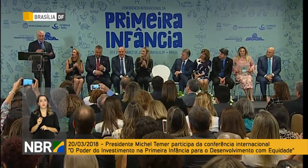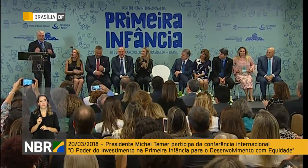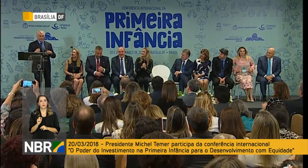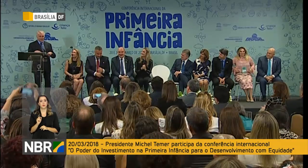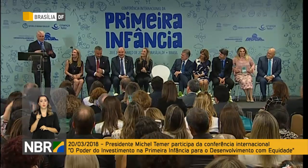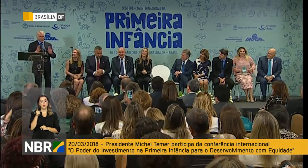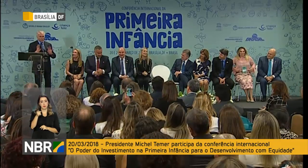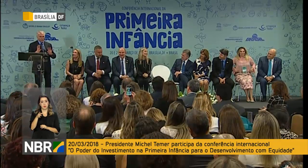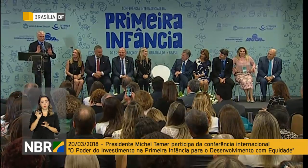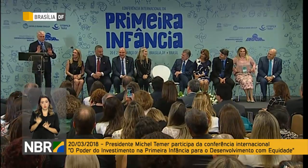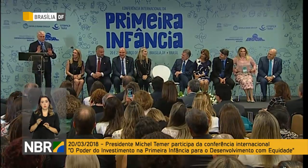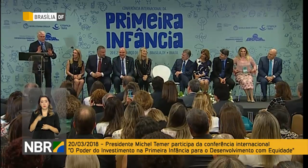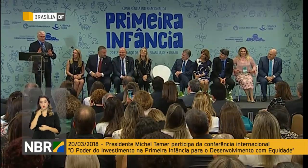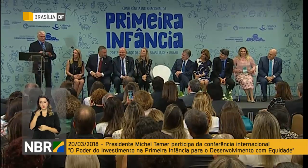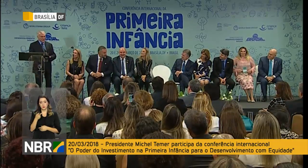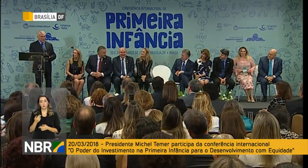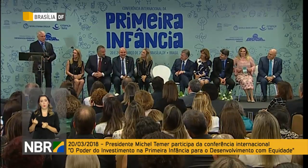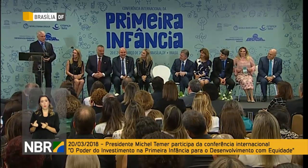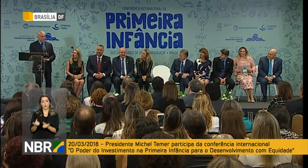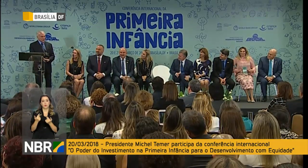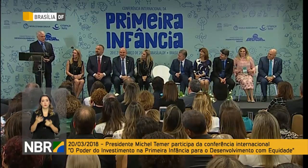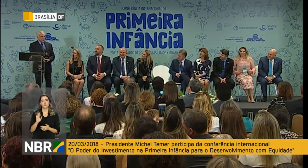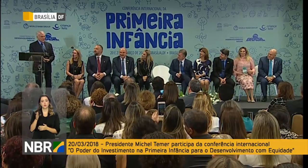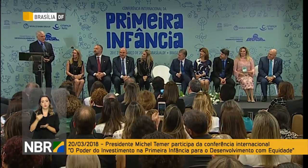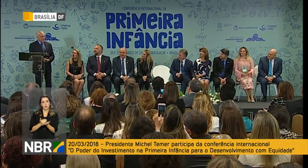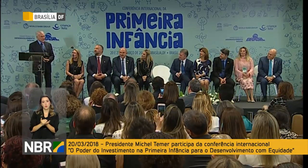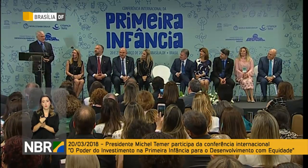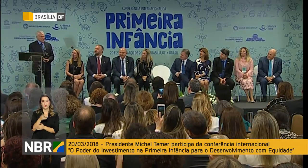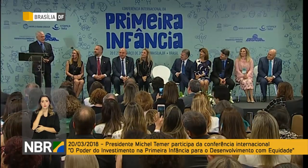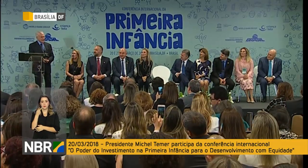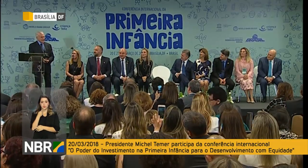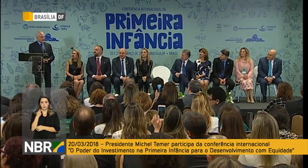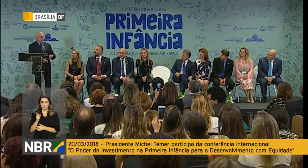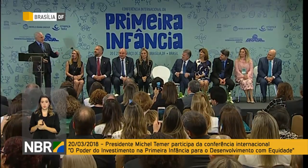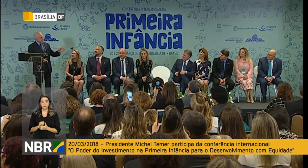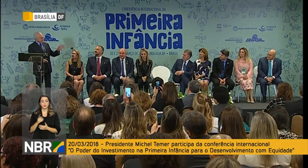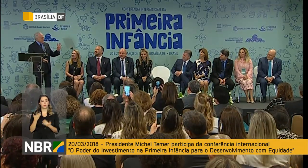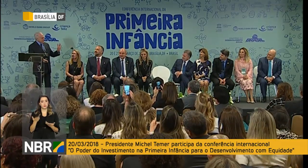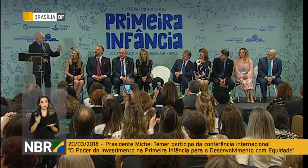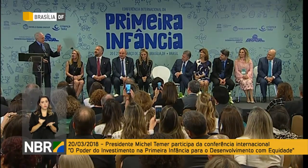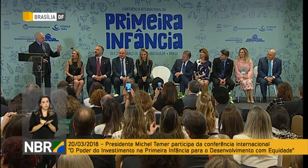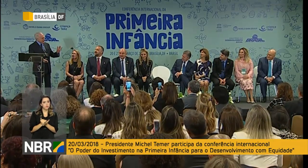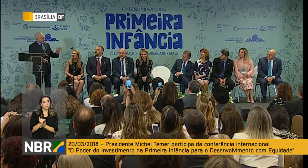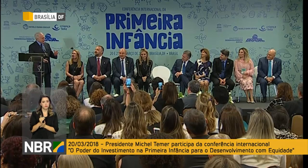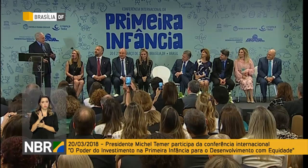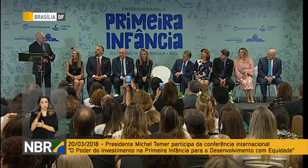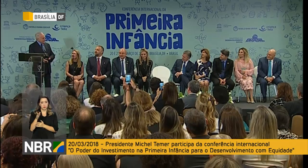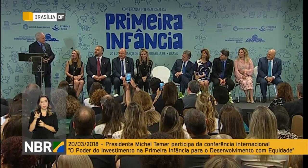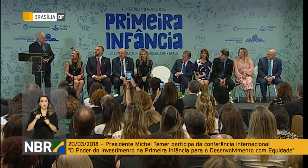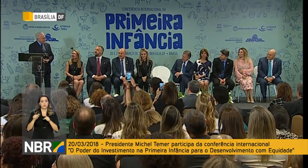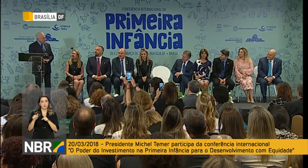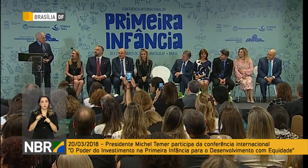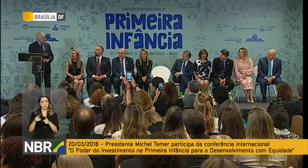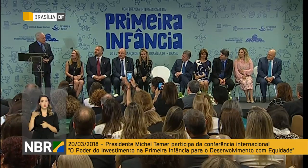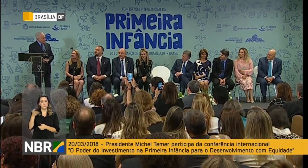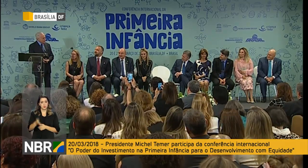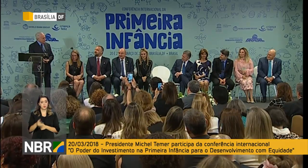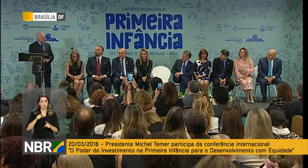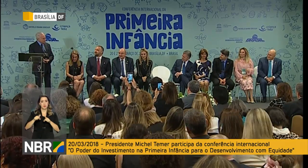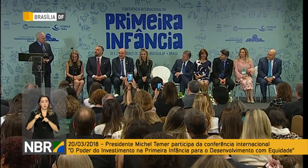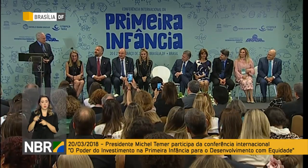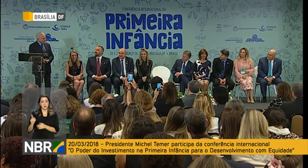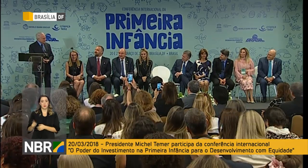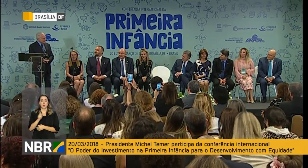e ele assim se denunciou logo no início da fala, queria exercitar as suas